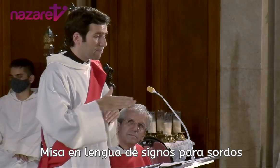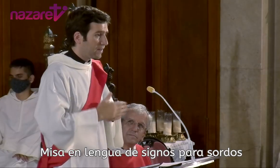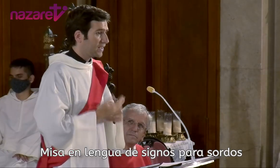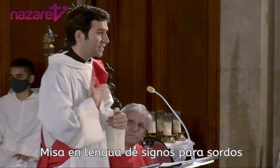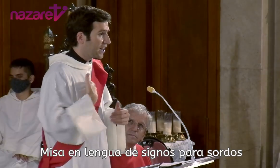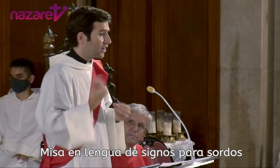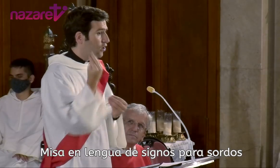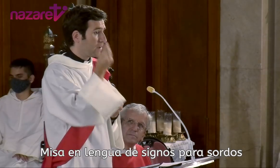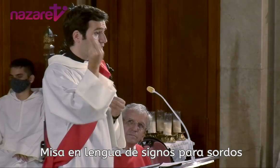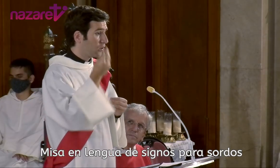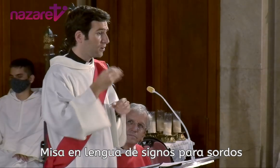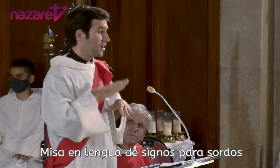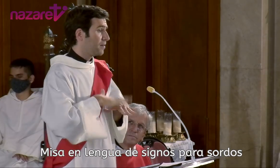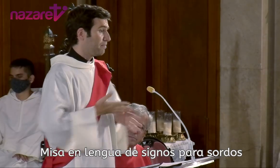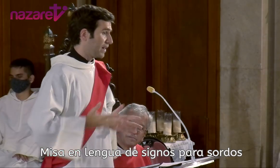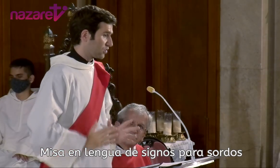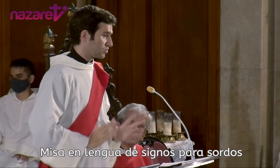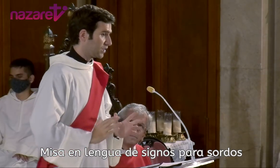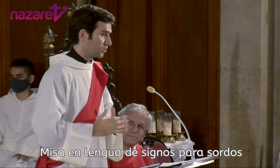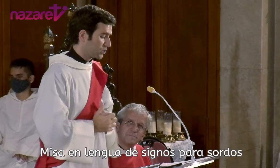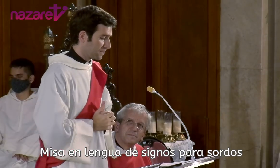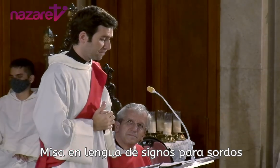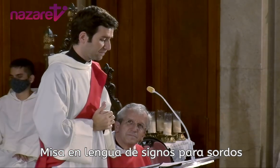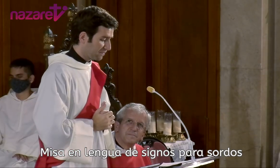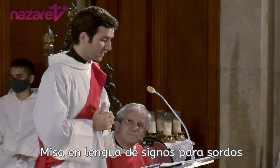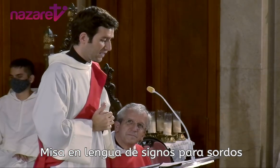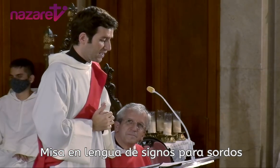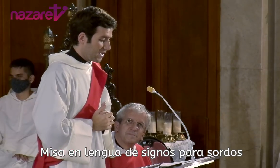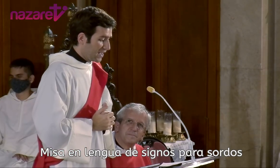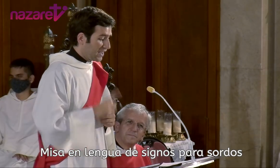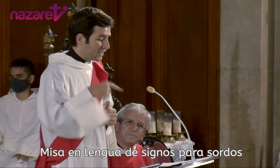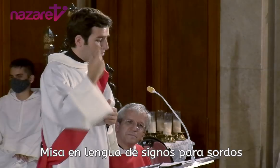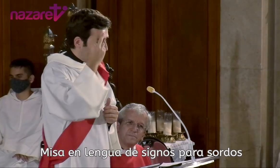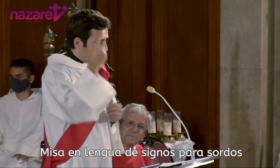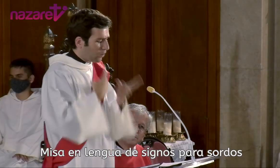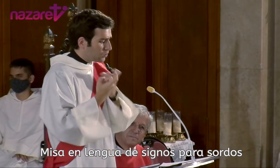siempre quieren lo mejor para sus hijos. Y también me pregunto,